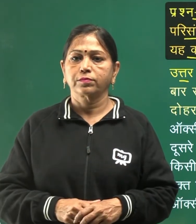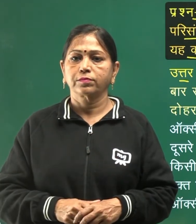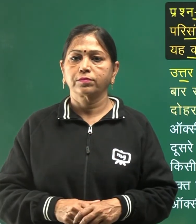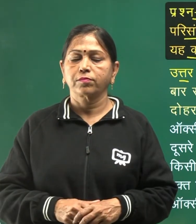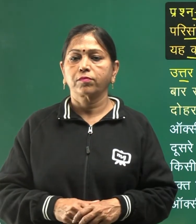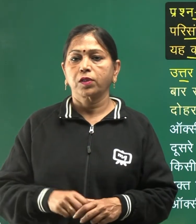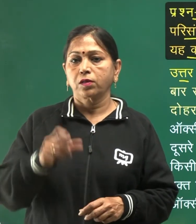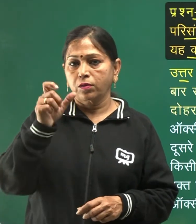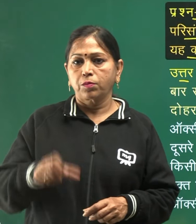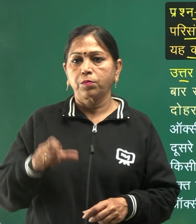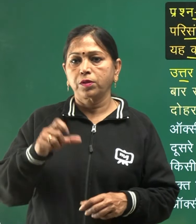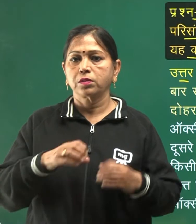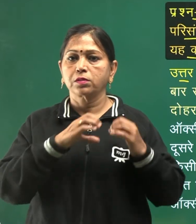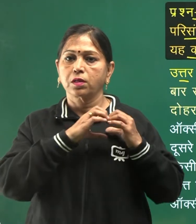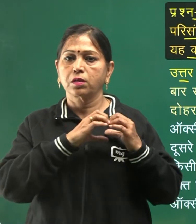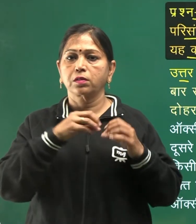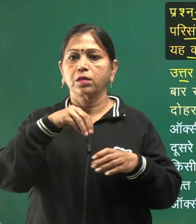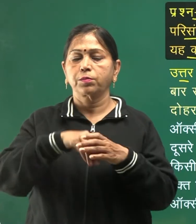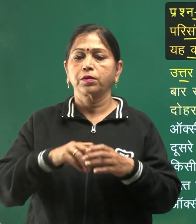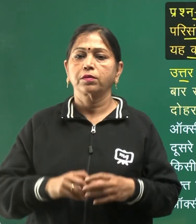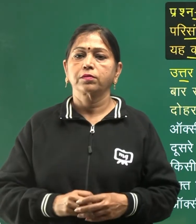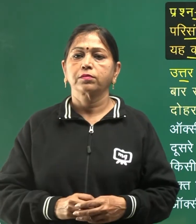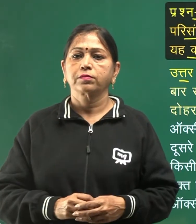मानव हृदय में